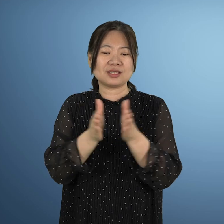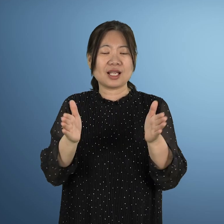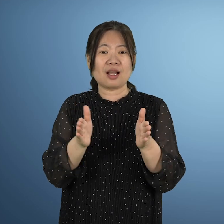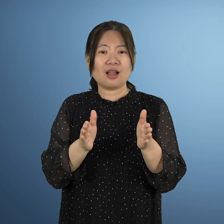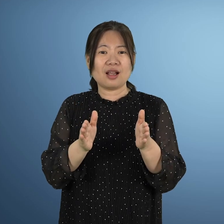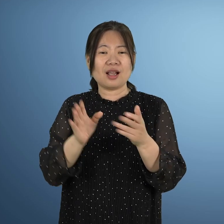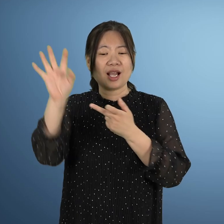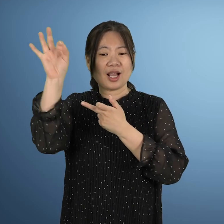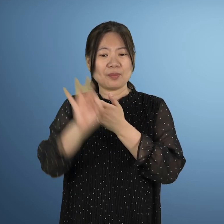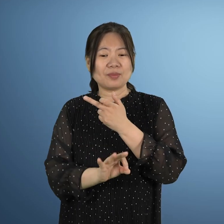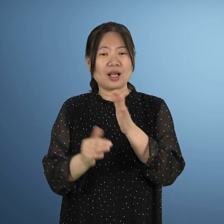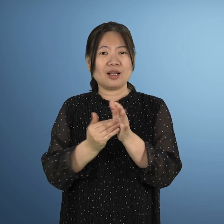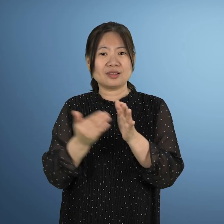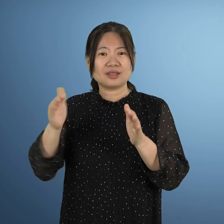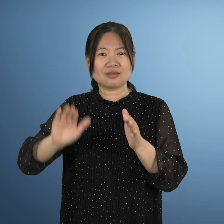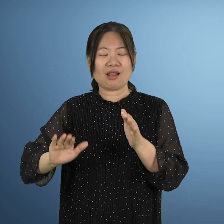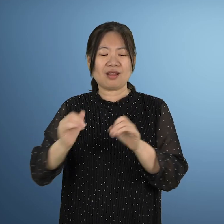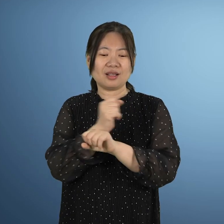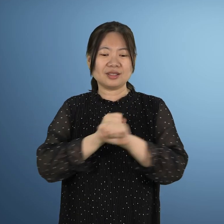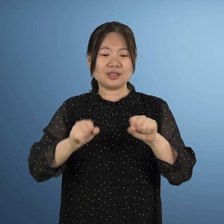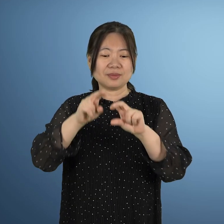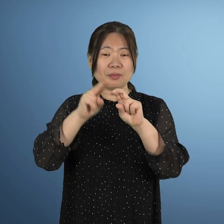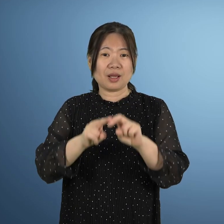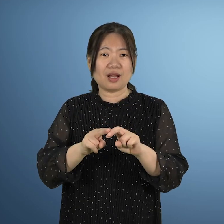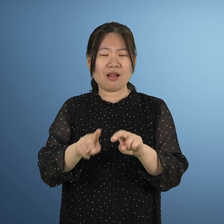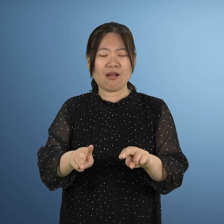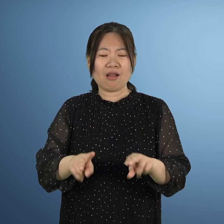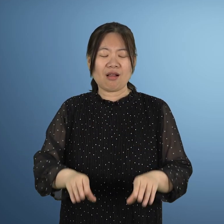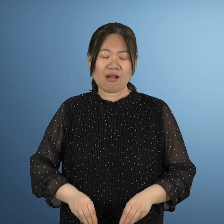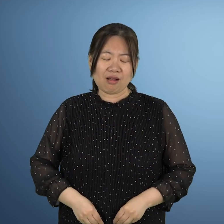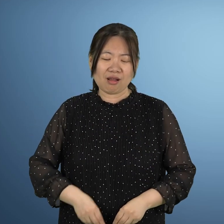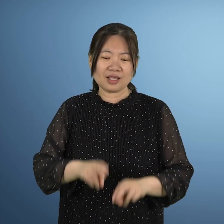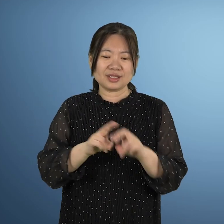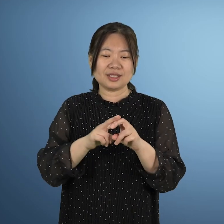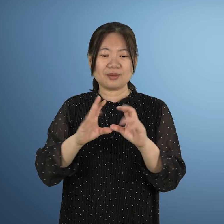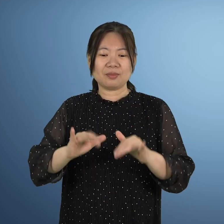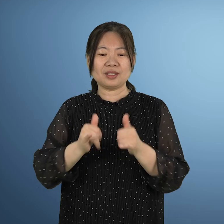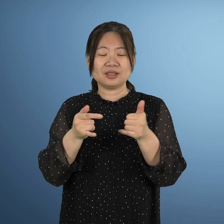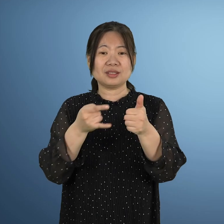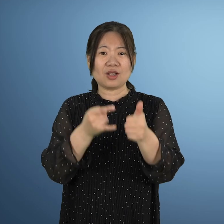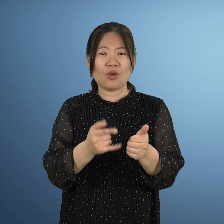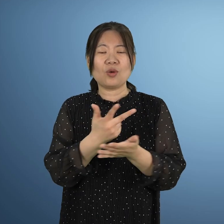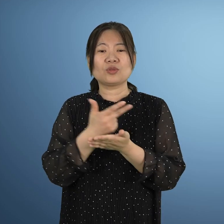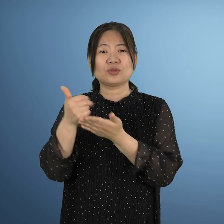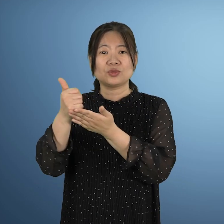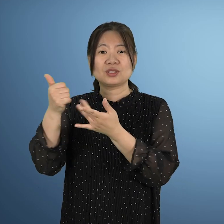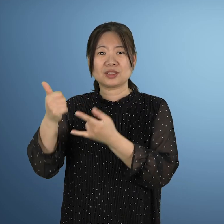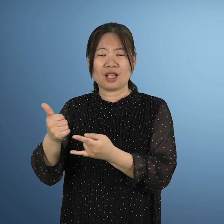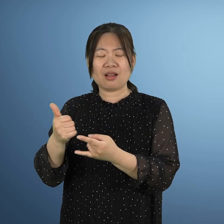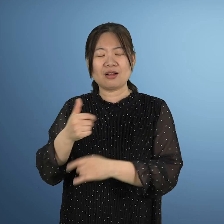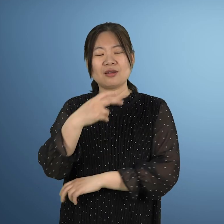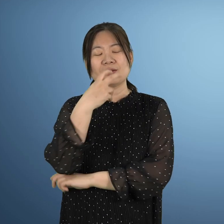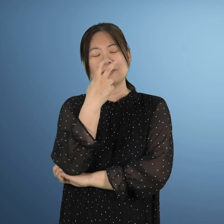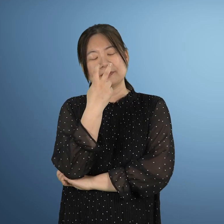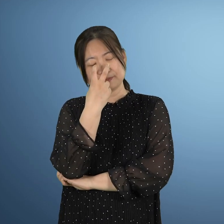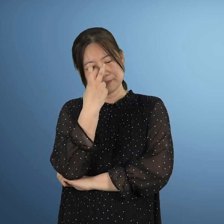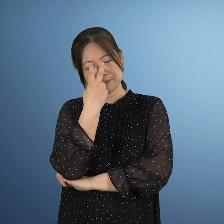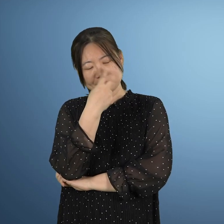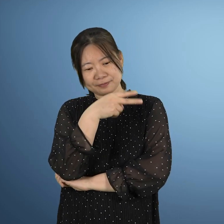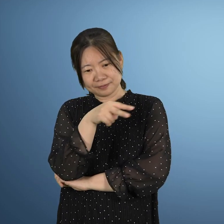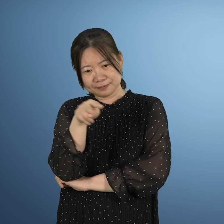해는 저무는데 들판에 허기져 앉아있는 백성들을 주님이 물끄러미